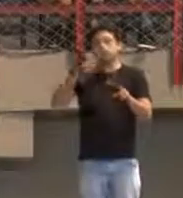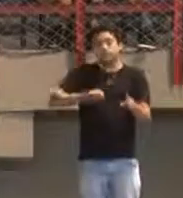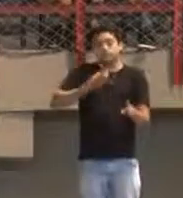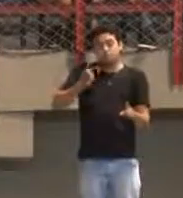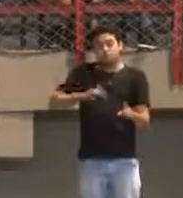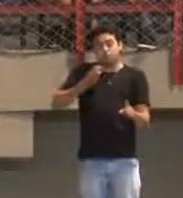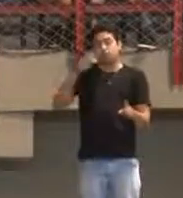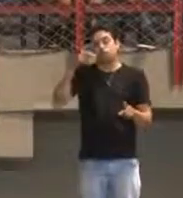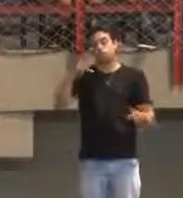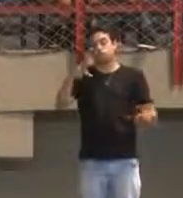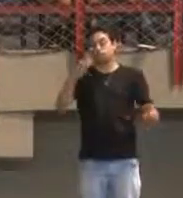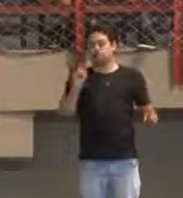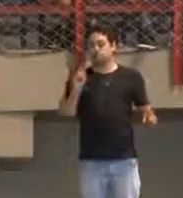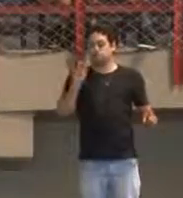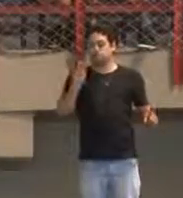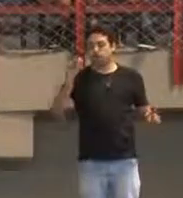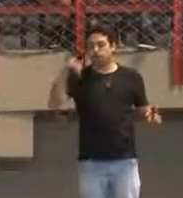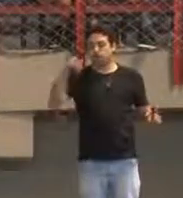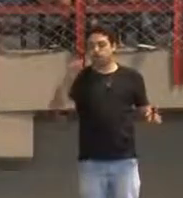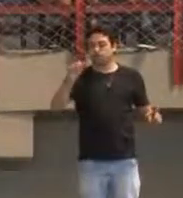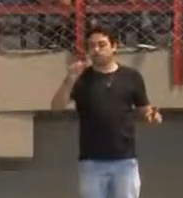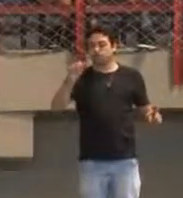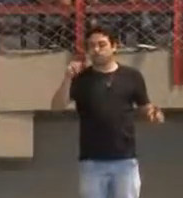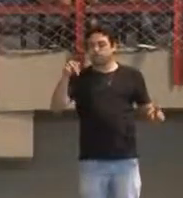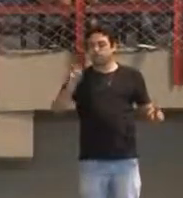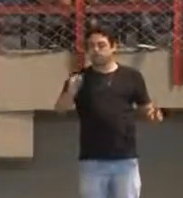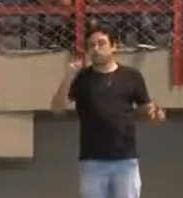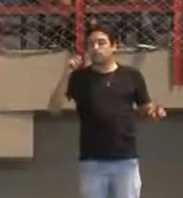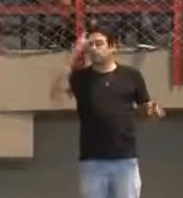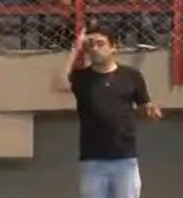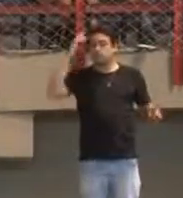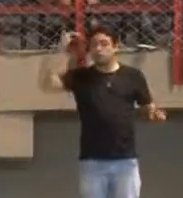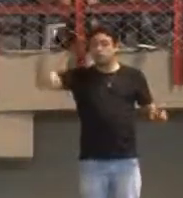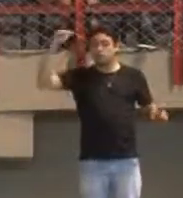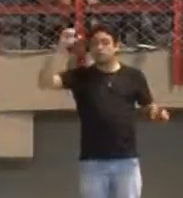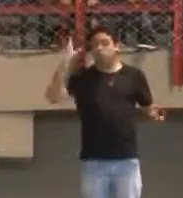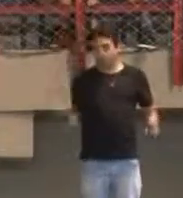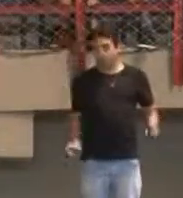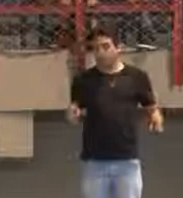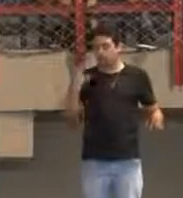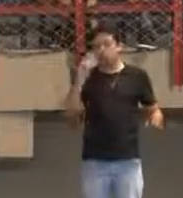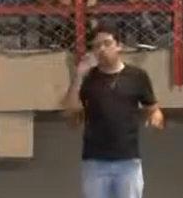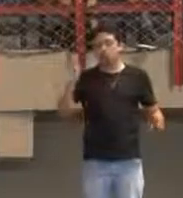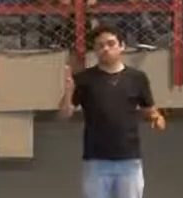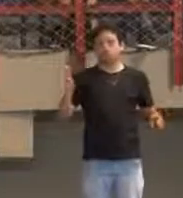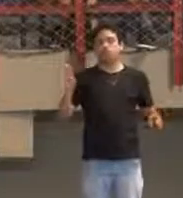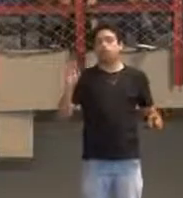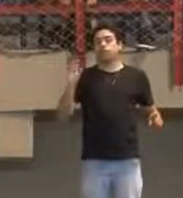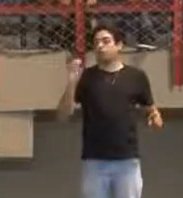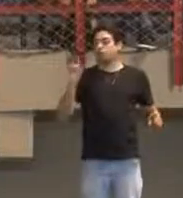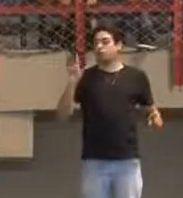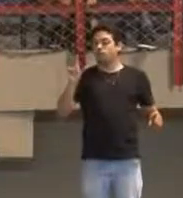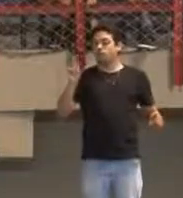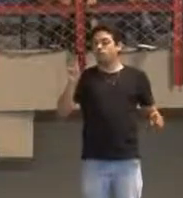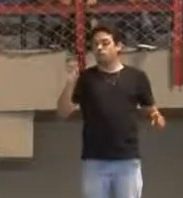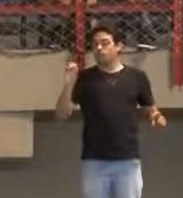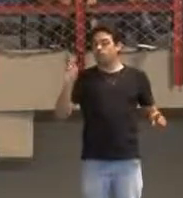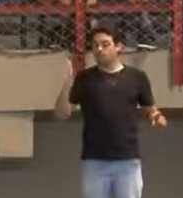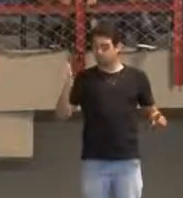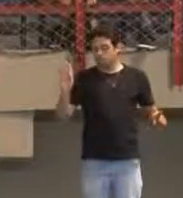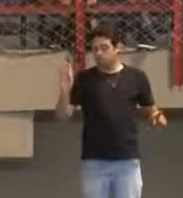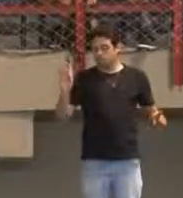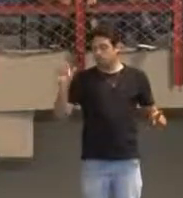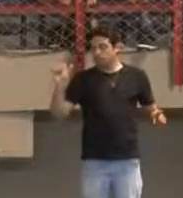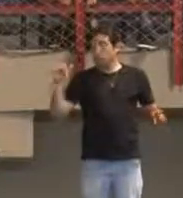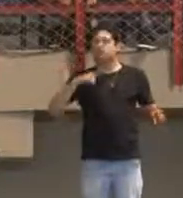poesia parnasiana. Como é o nome do grande poeta parnasiano? Olavo Bilac. E essa poesia realista, não